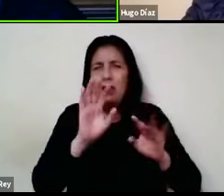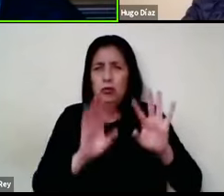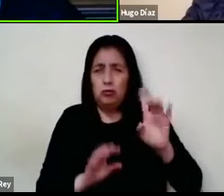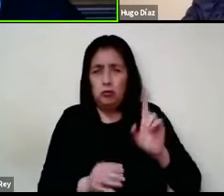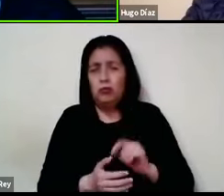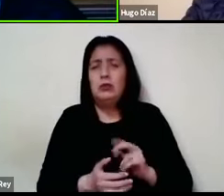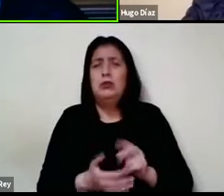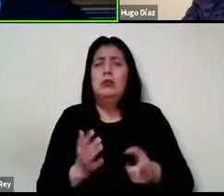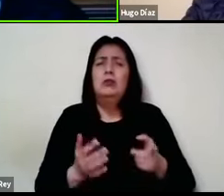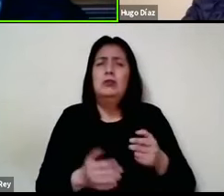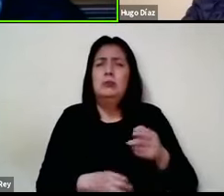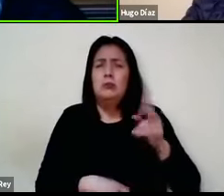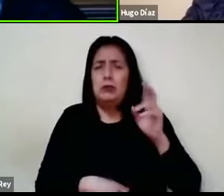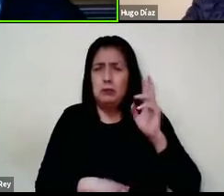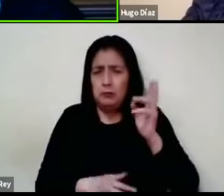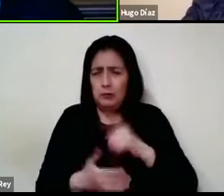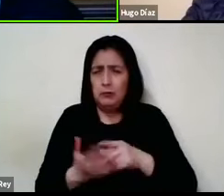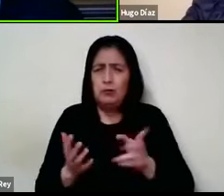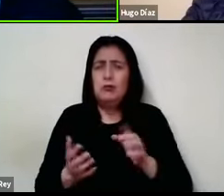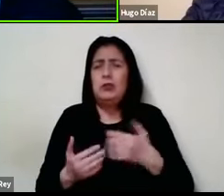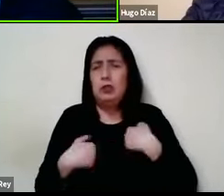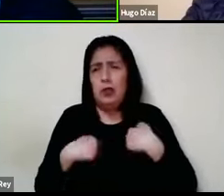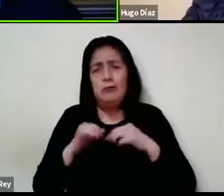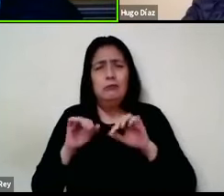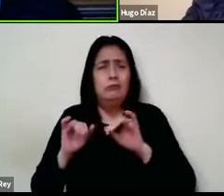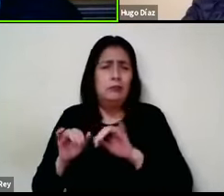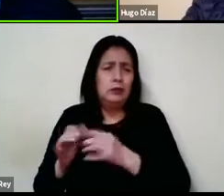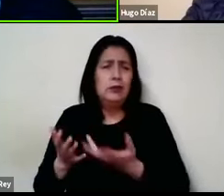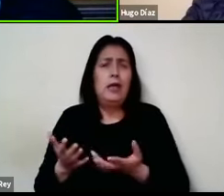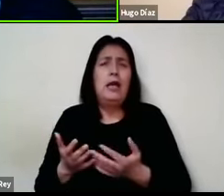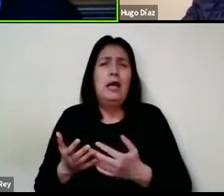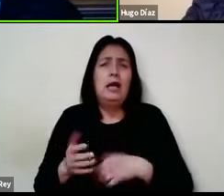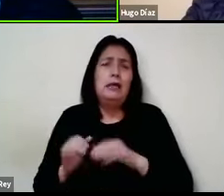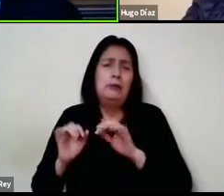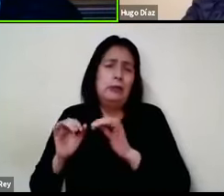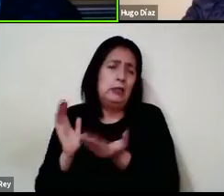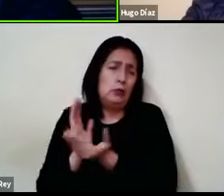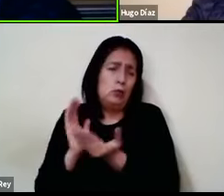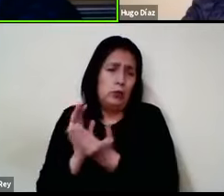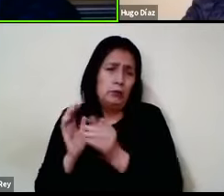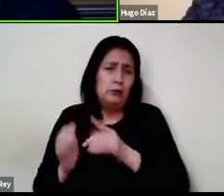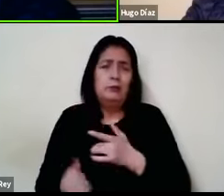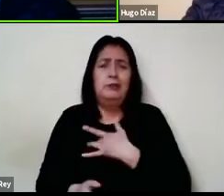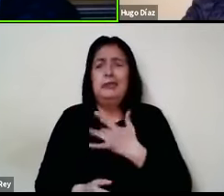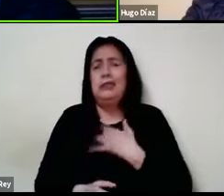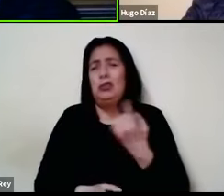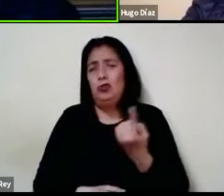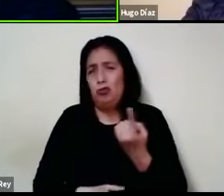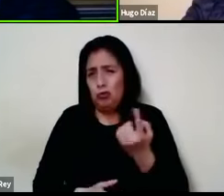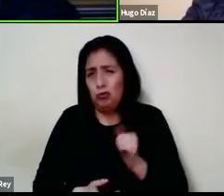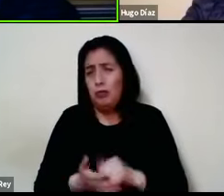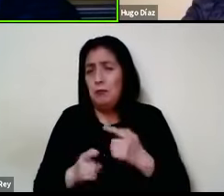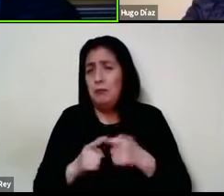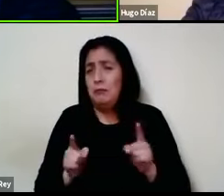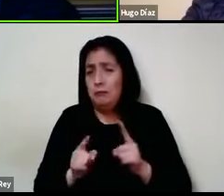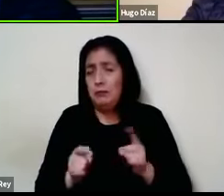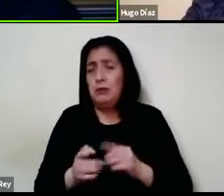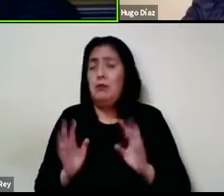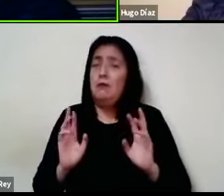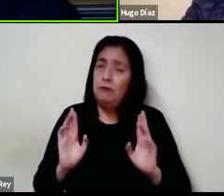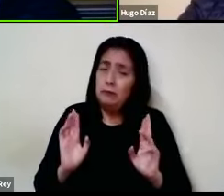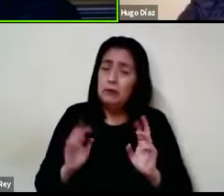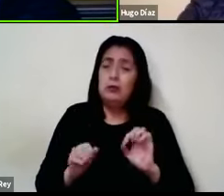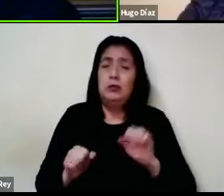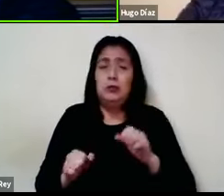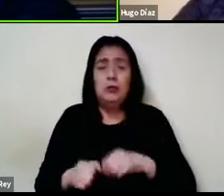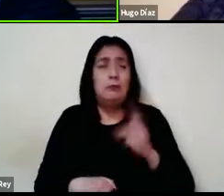empezaba como profesor estable, 2010, como profesor nombrado, casi a veces uno se siente solo. Pero afortunadamente he